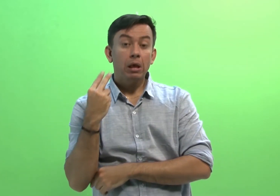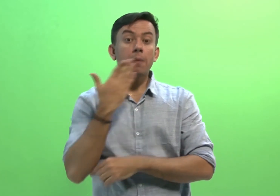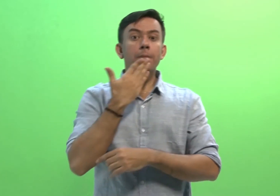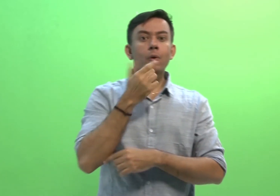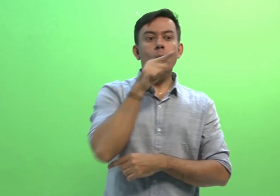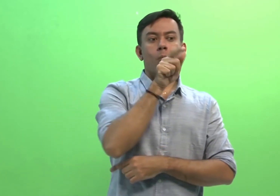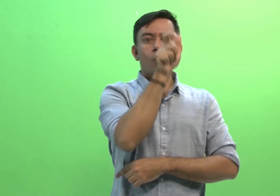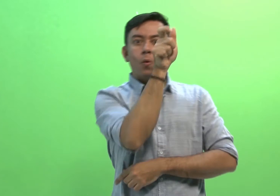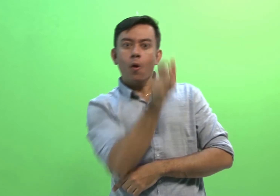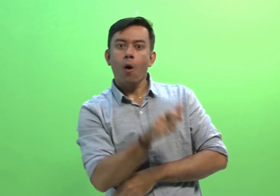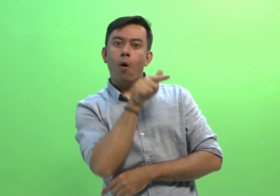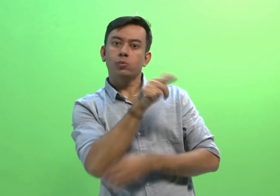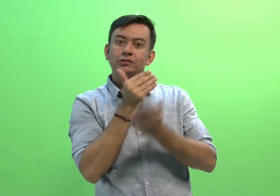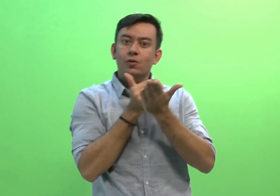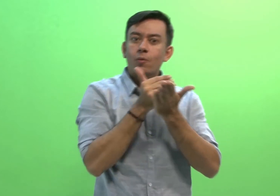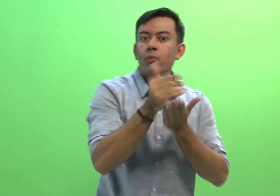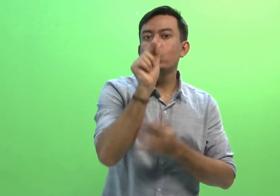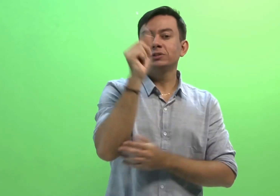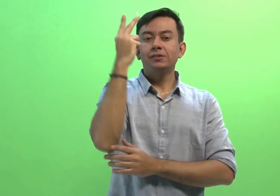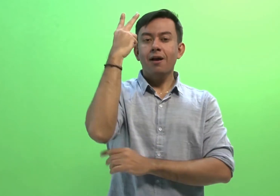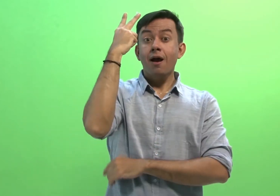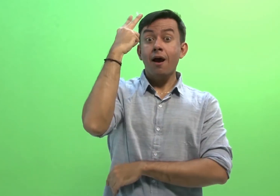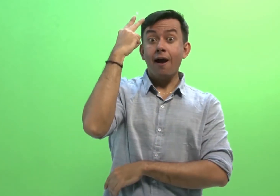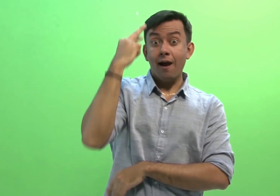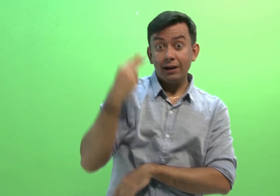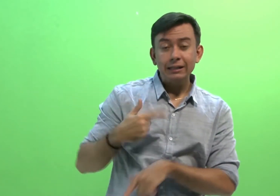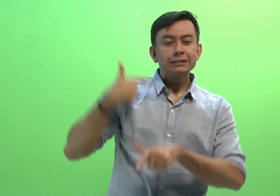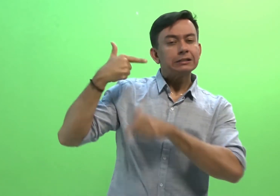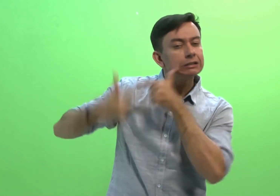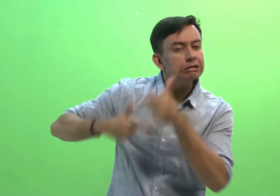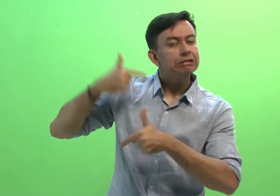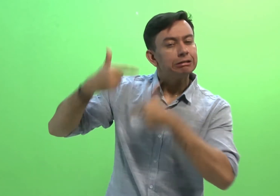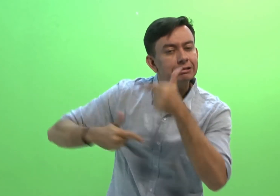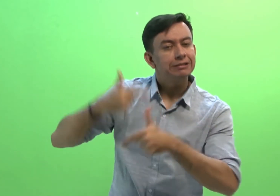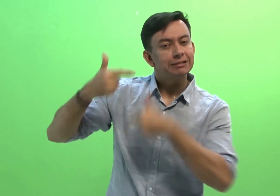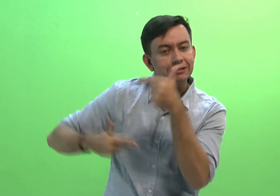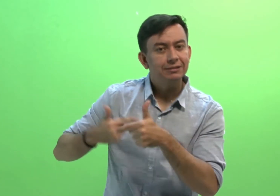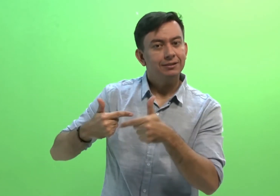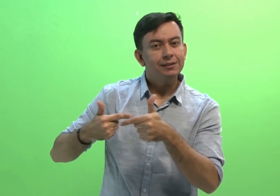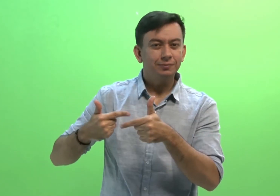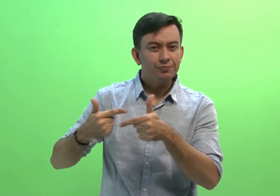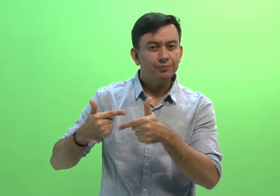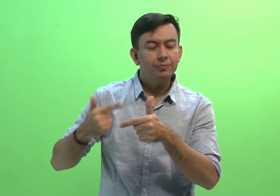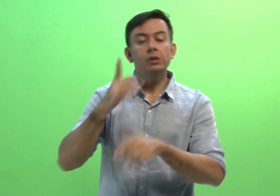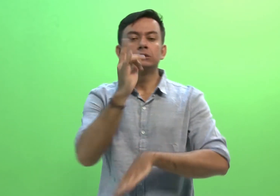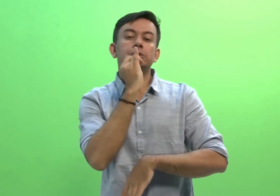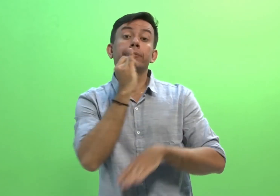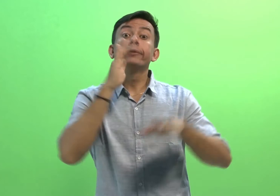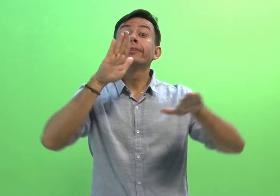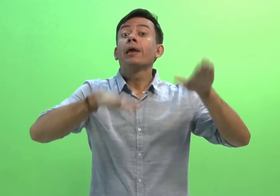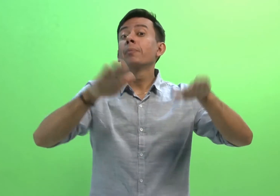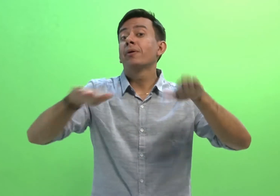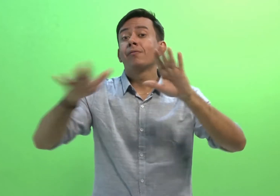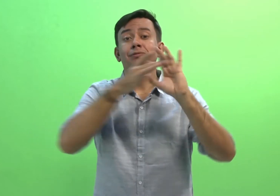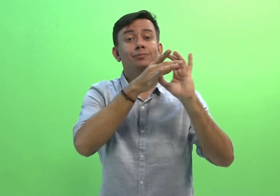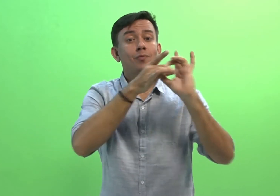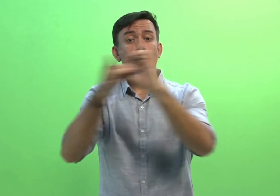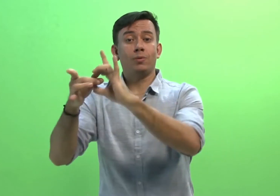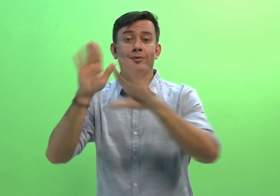Não fica claro. Então, temos que mostrar que o sujeito, Elana, trabalha muito. Um outro exemplo. Então,